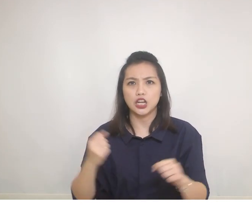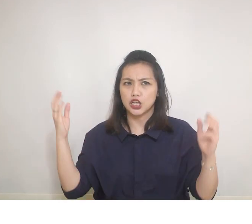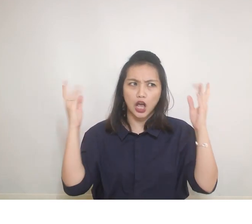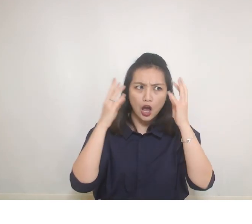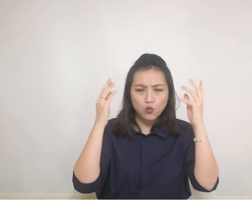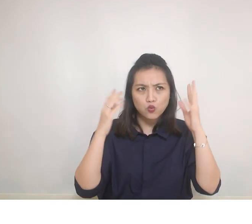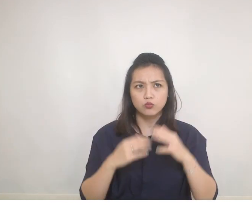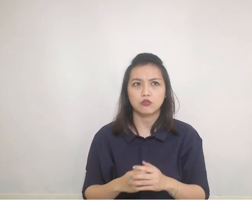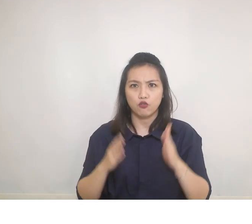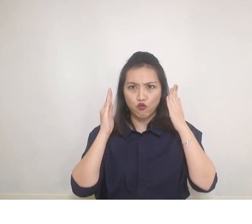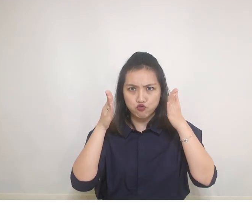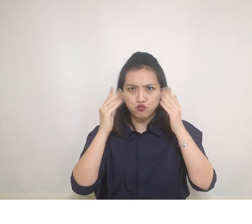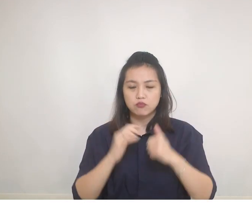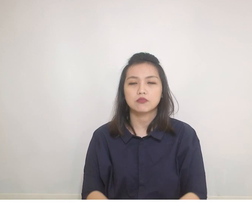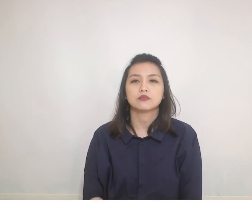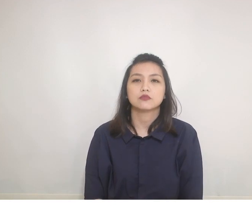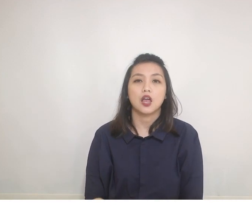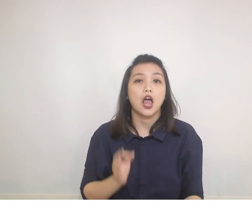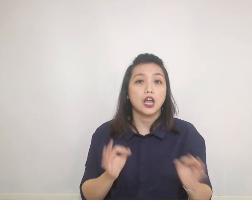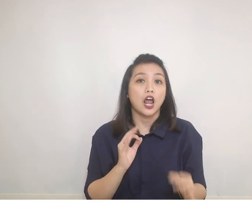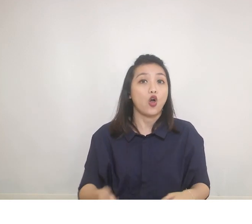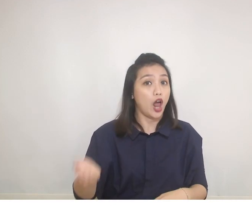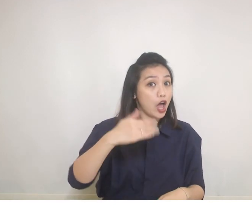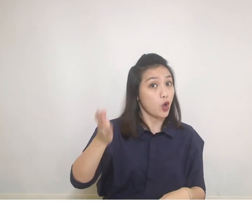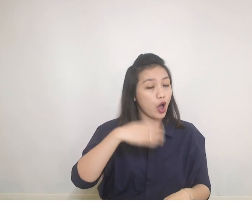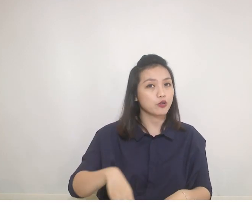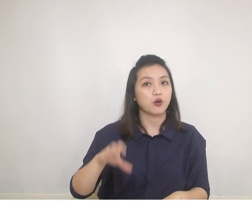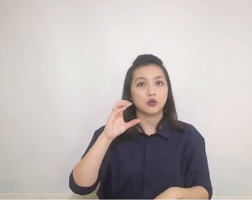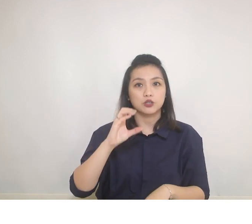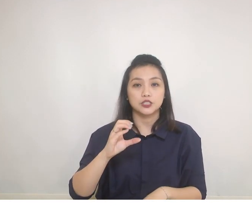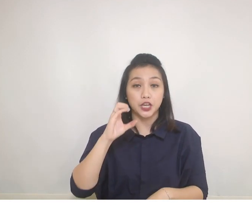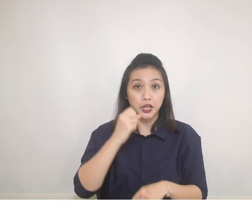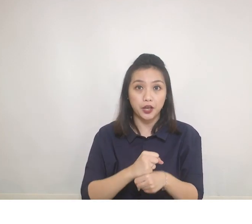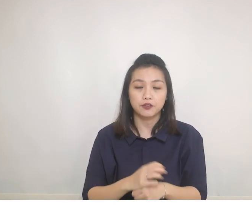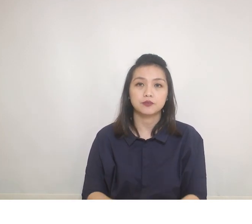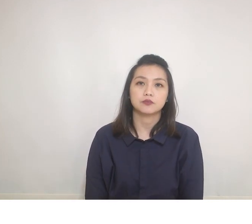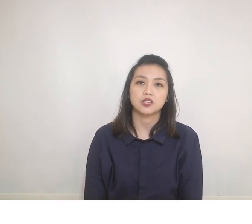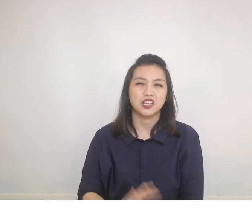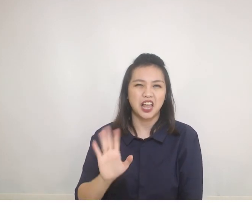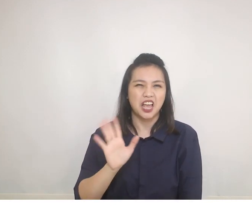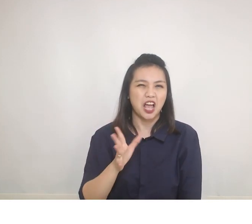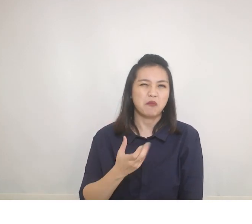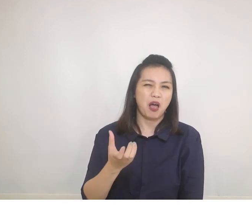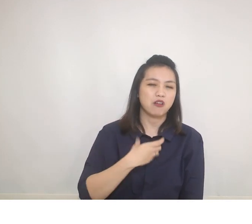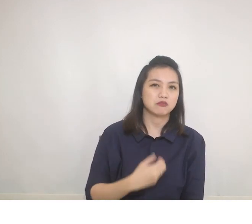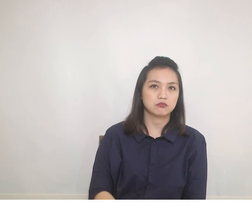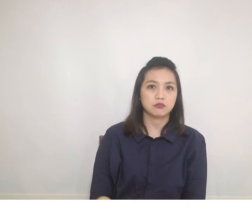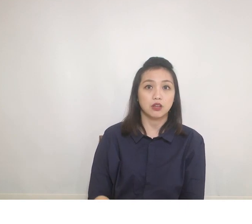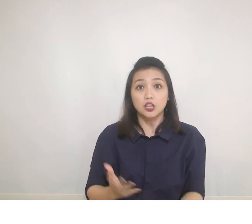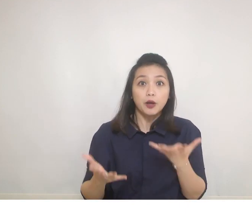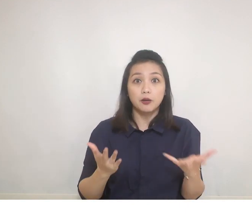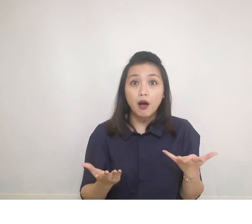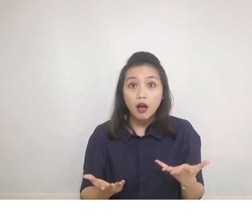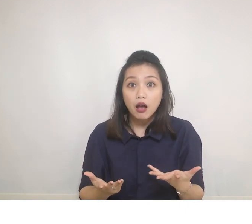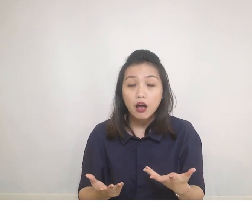ini mungkin harus diselesaikan dengan waktu yang lebih lama, bisa diperpendek. Betul. Gitu ya. Di waktu yang tepat sehingga Anda punya waktu